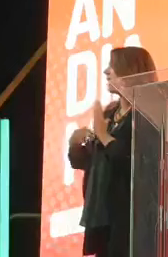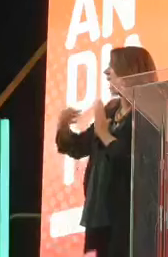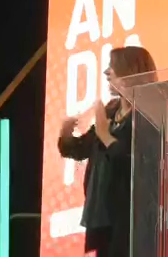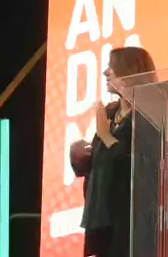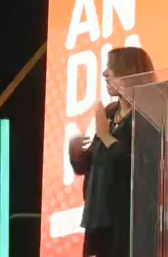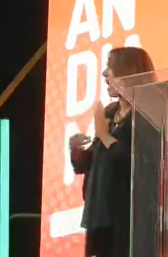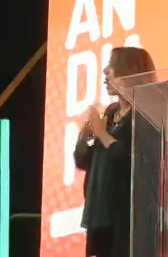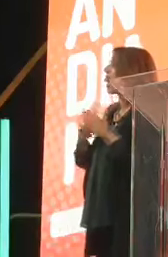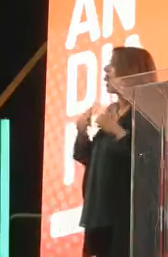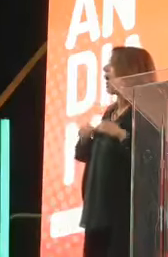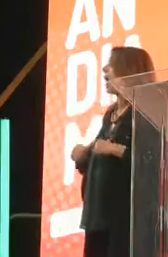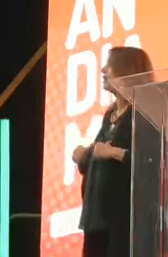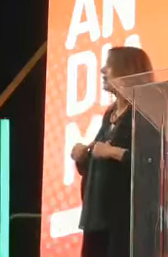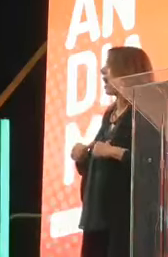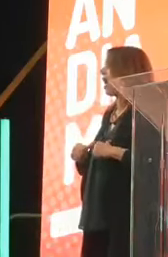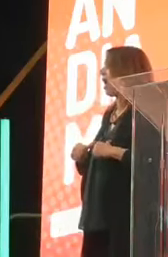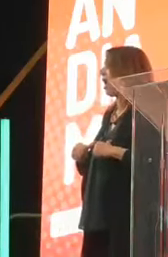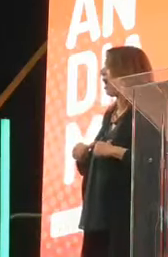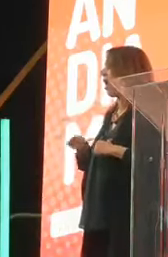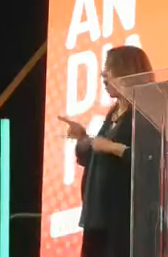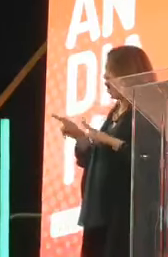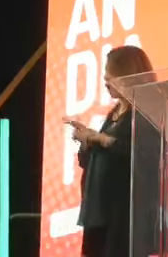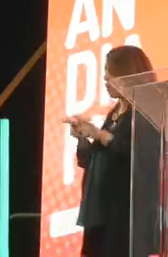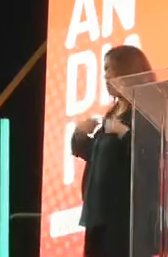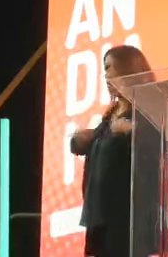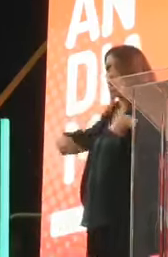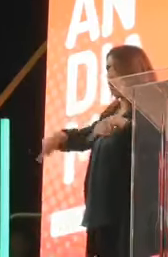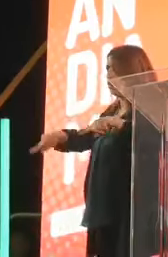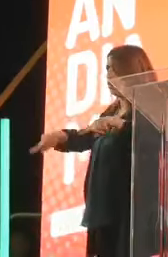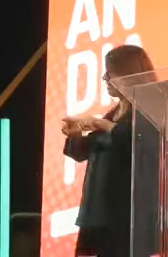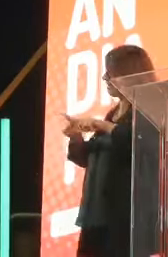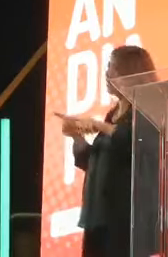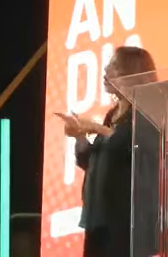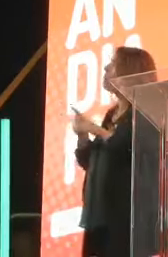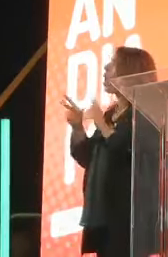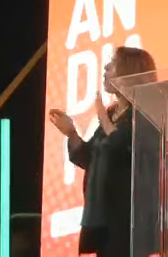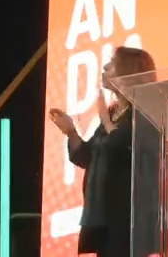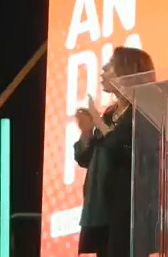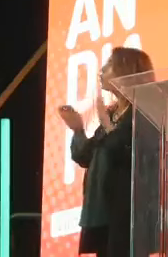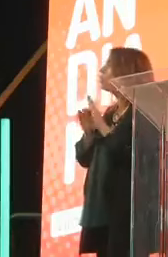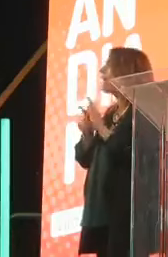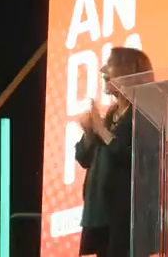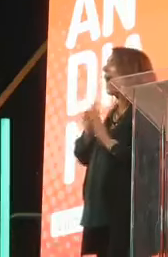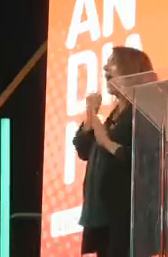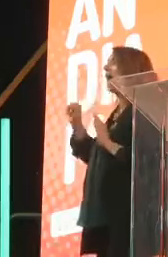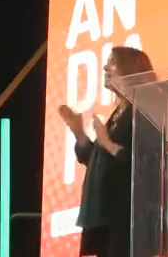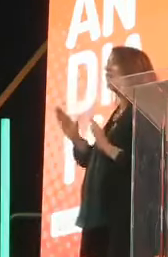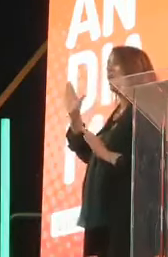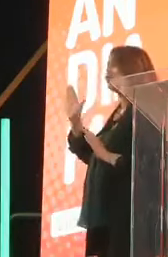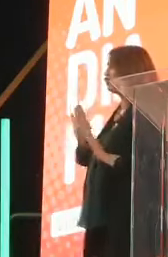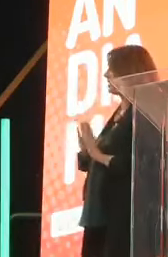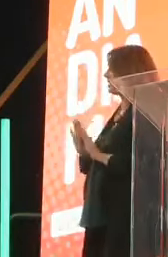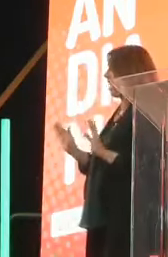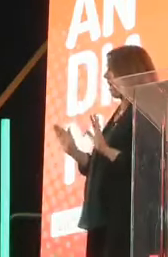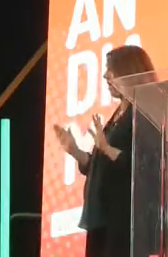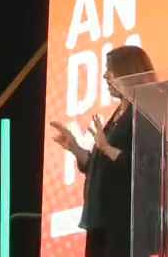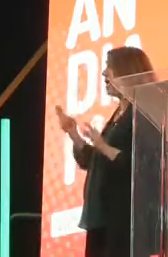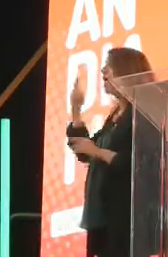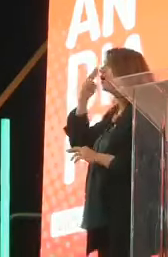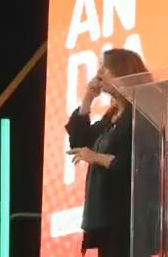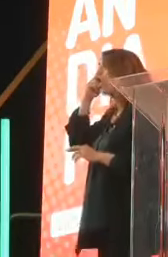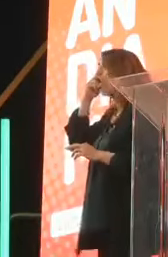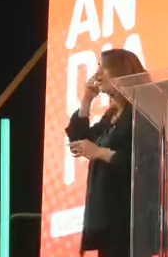Costituzione laica, ma è, come tutte e tutti noi, soprattutto una Costituzione antifascista.